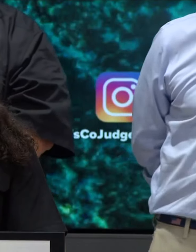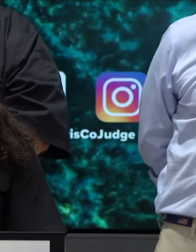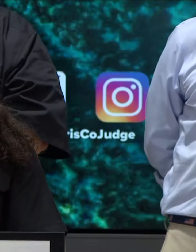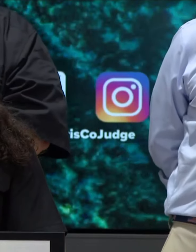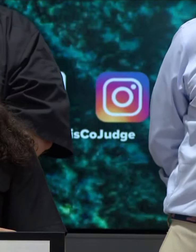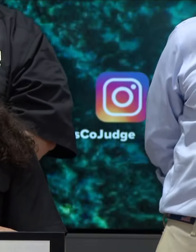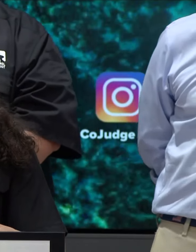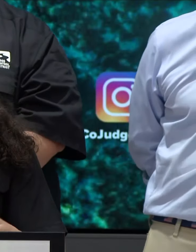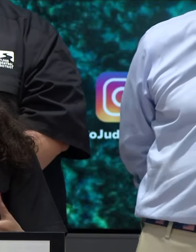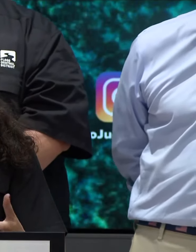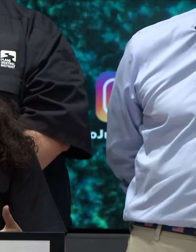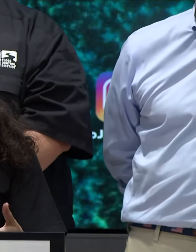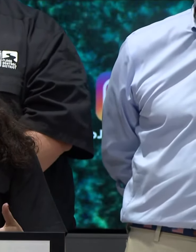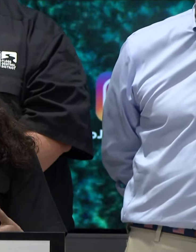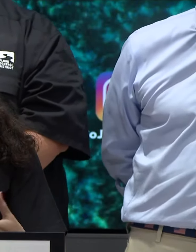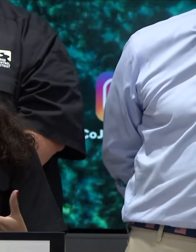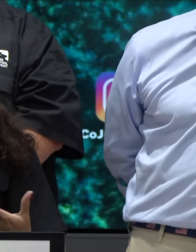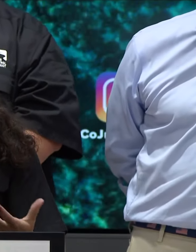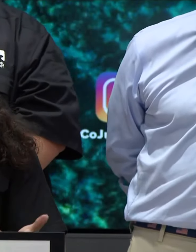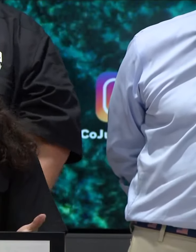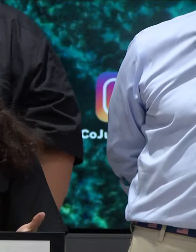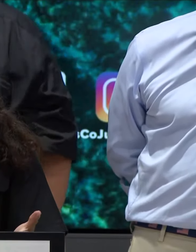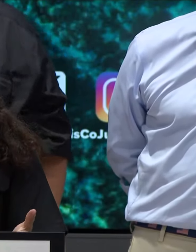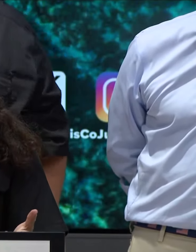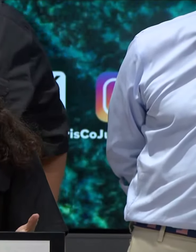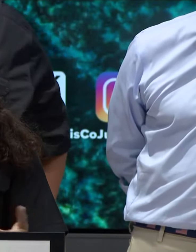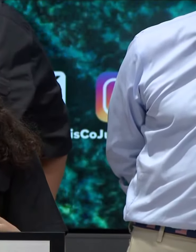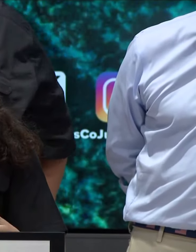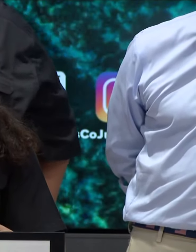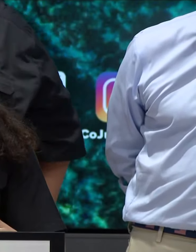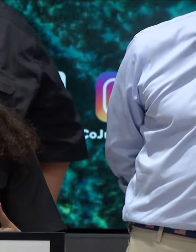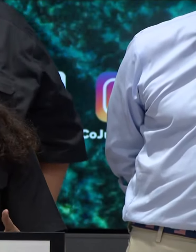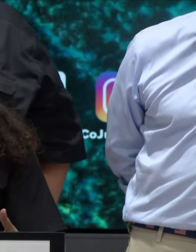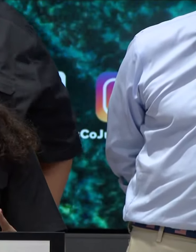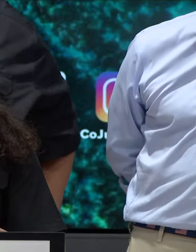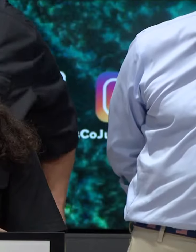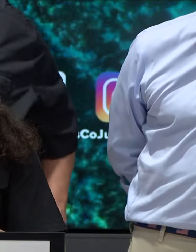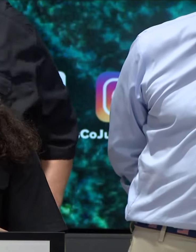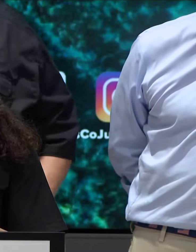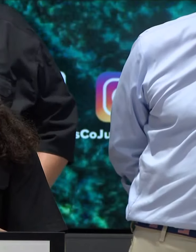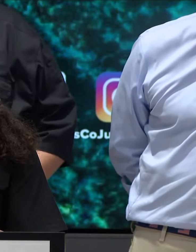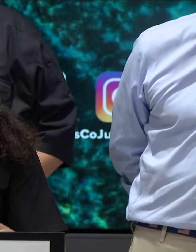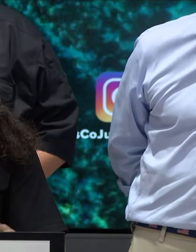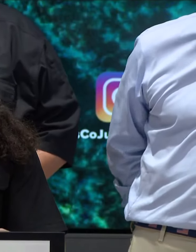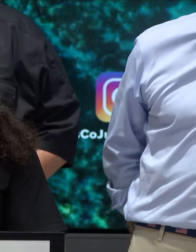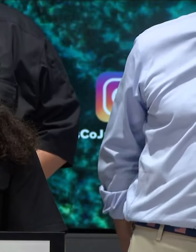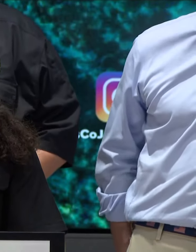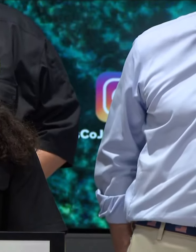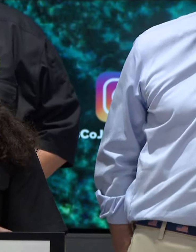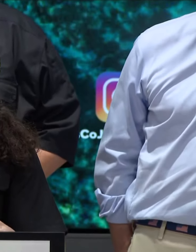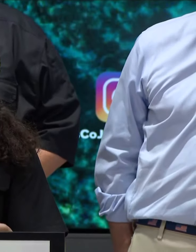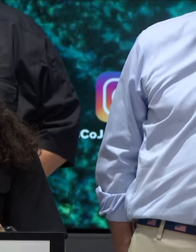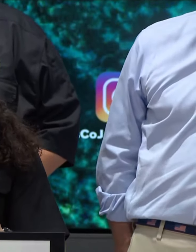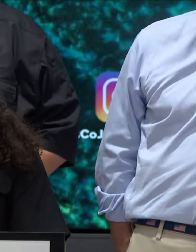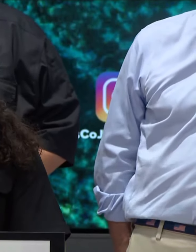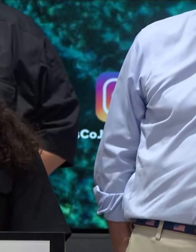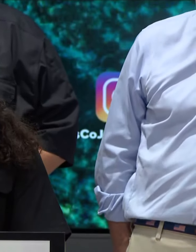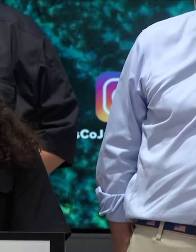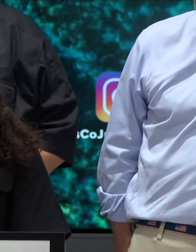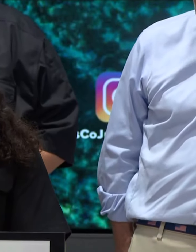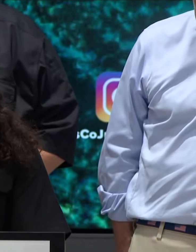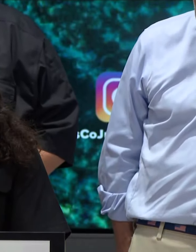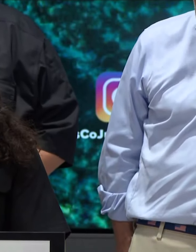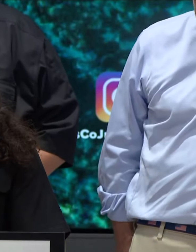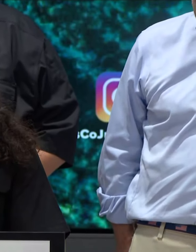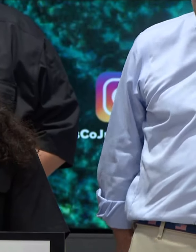a personas que necesitan ayuda urgentemente. Puede también ser que usted necesita ayuda dada la situación, pero no es súper